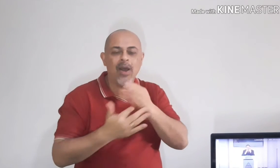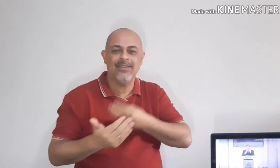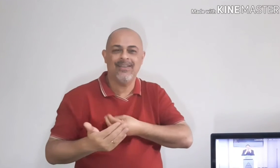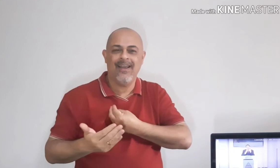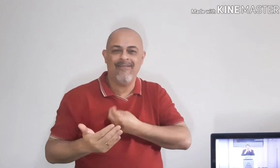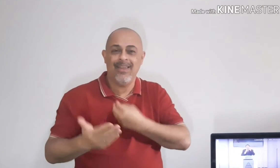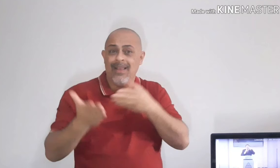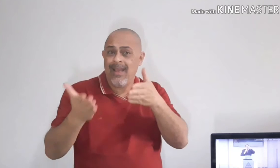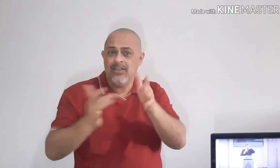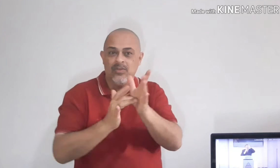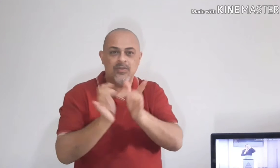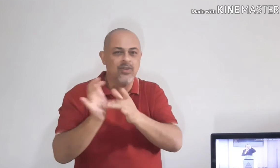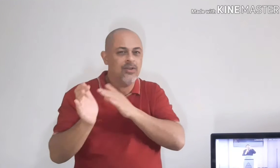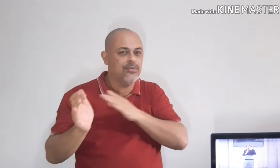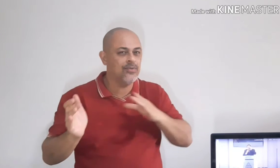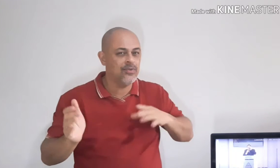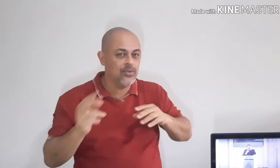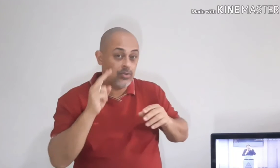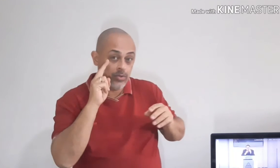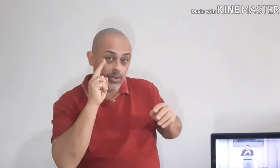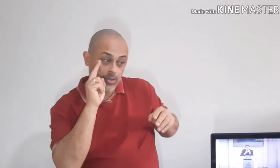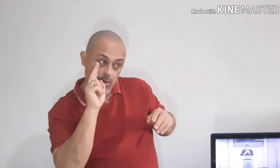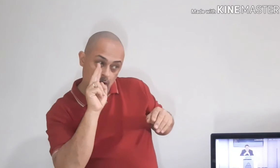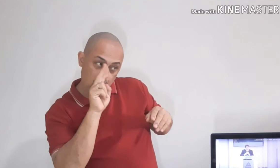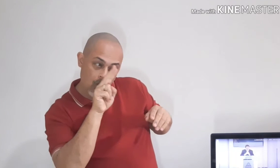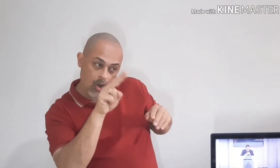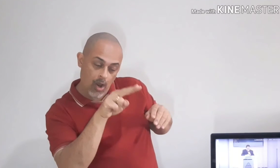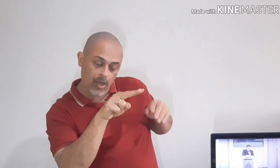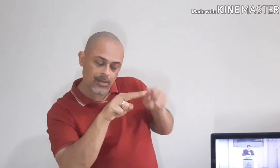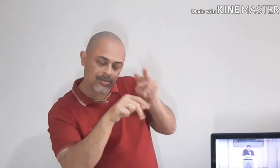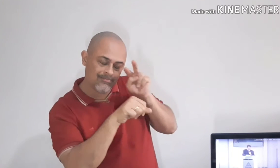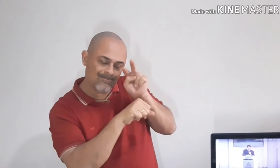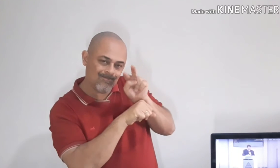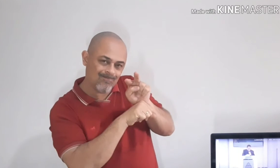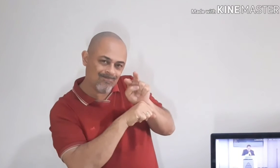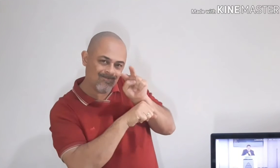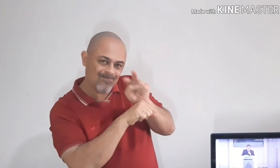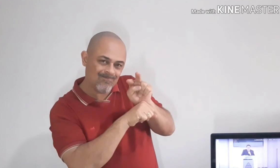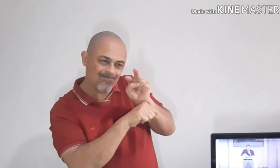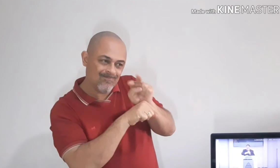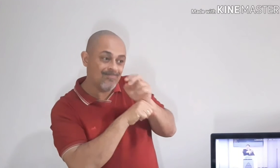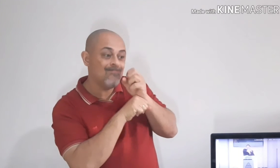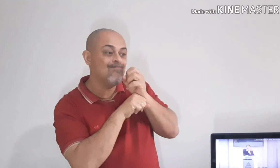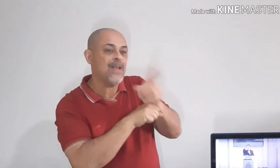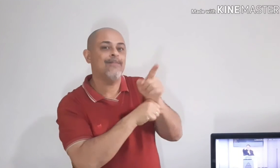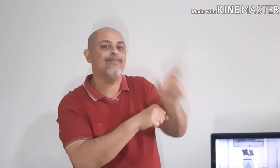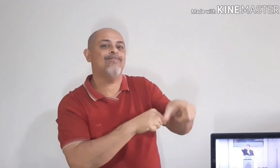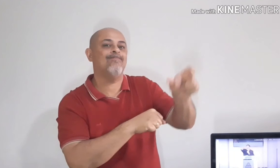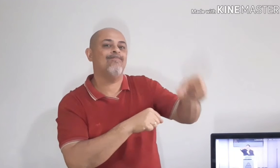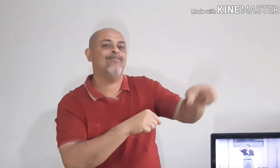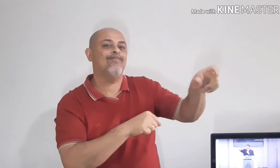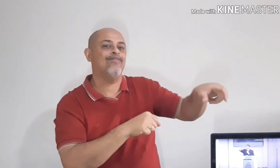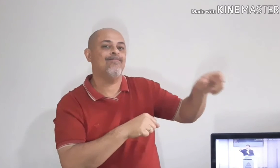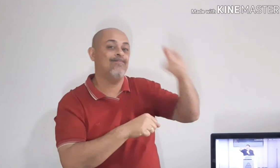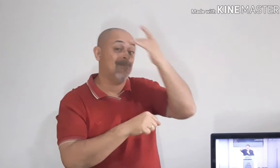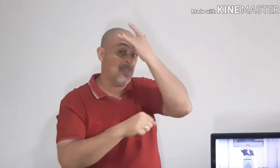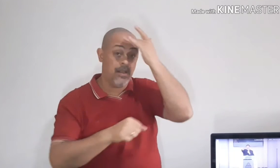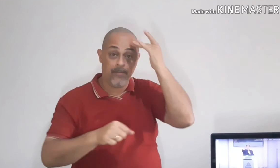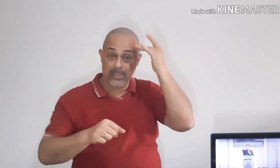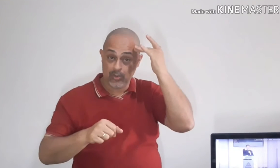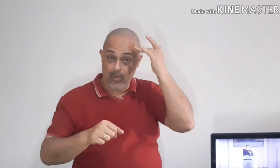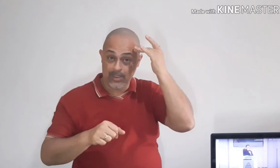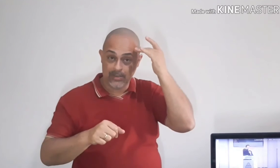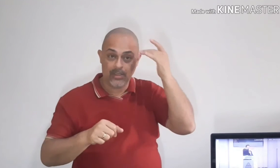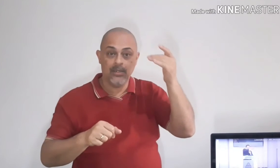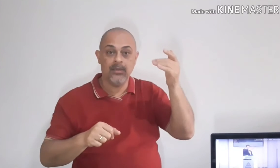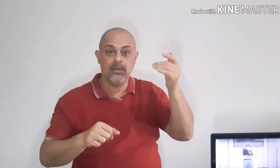zeloso. Ele demonstra contemplar com um olhar zeloso as ovelhas. Ovelhas que